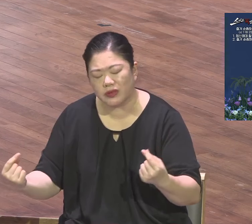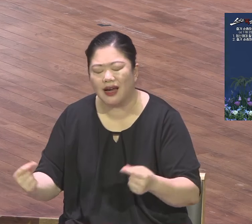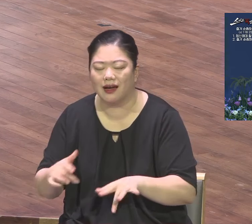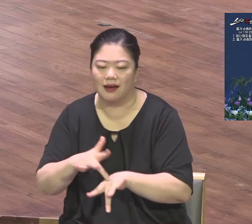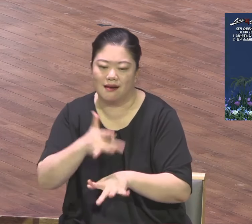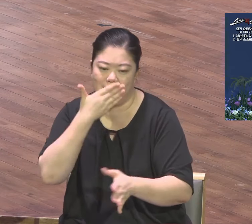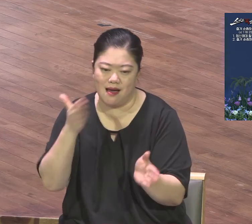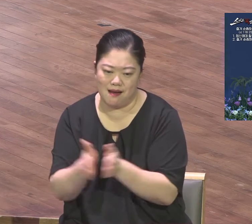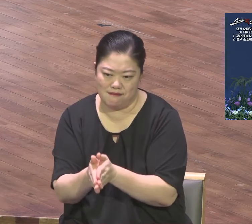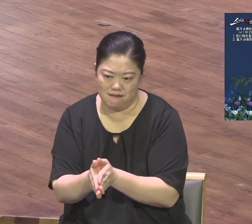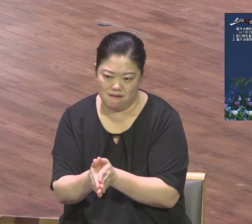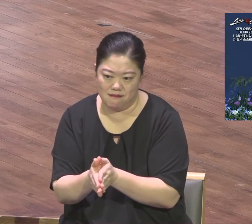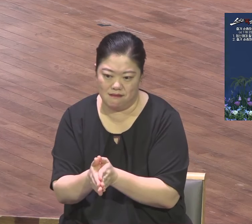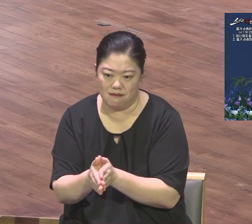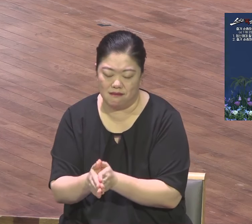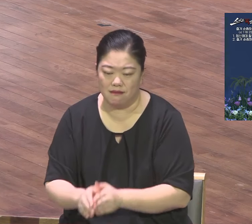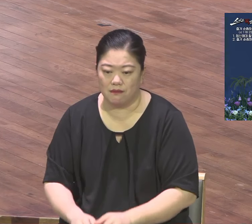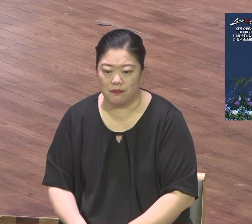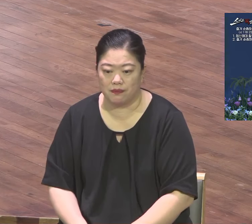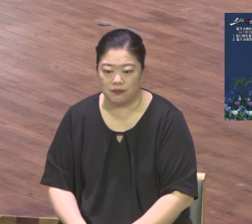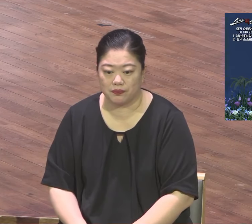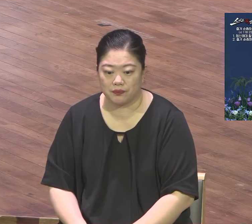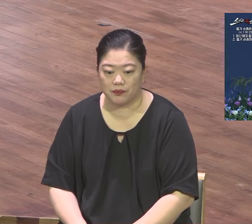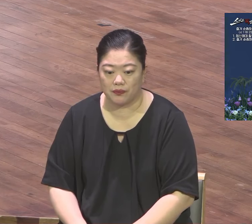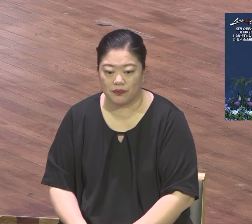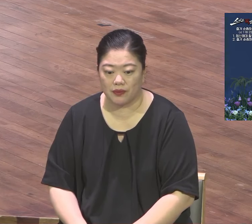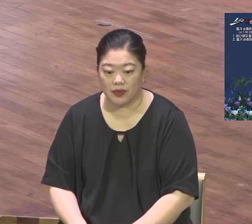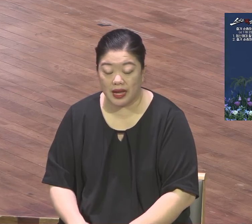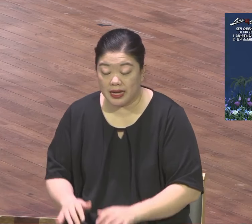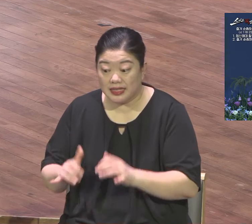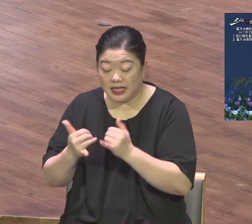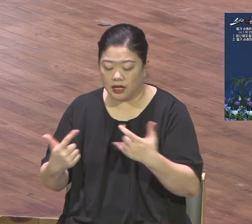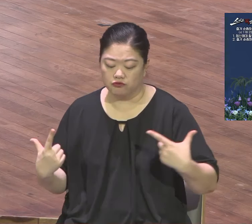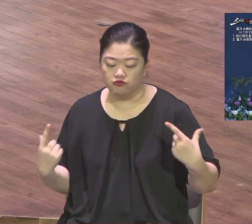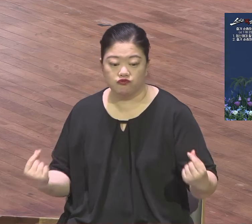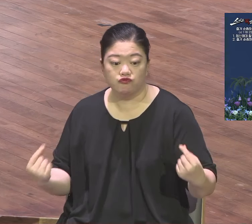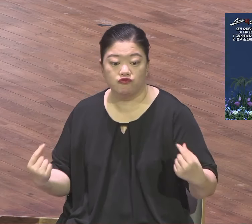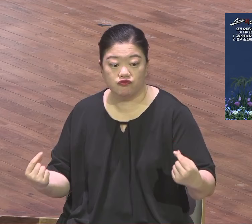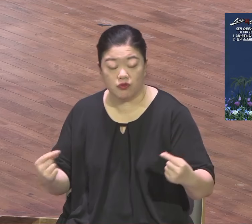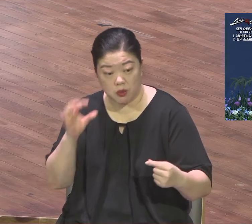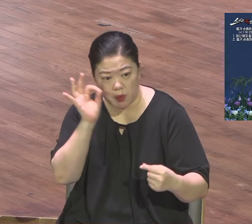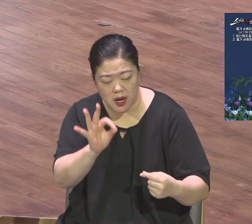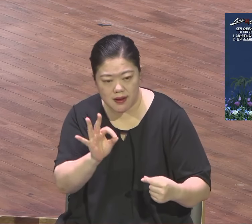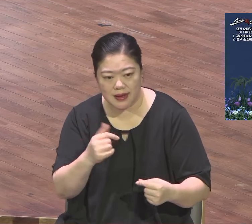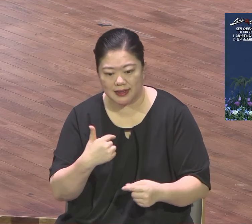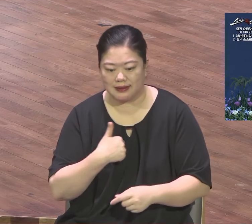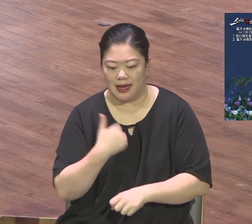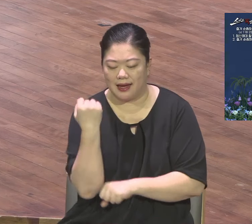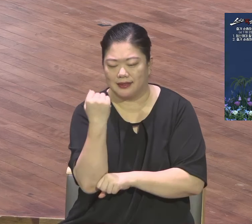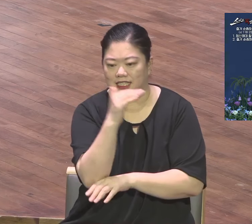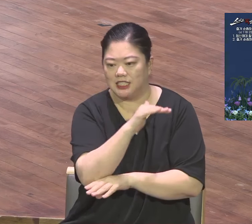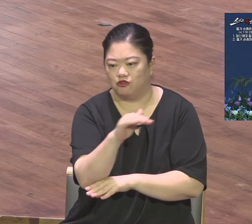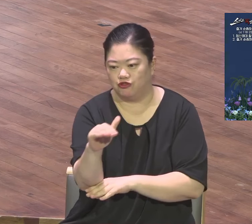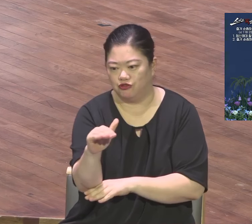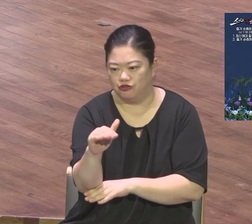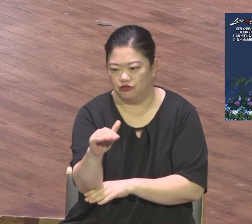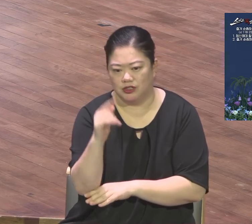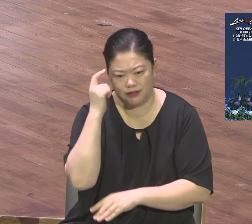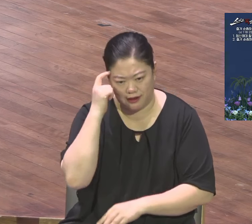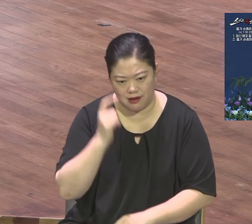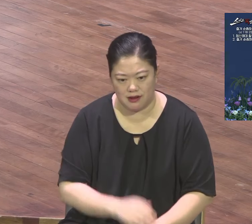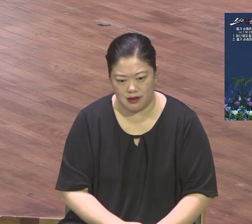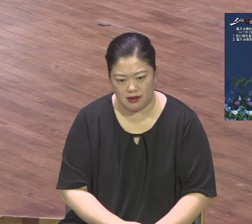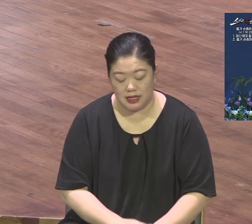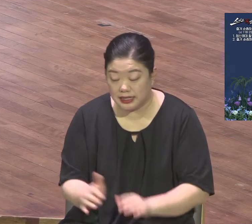문제는요 자기 생각 자기 기준이에요. 이게 참 무섭습니다. 성공한 사람들의 특징, 남보다 좀 더 배웠다는